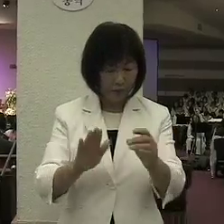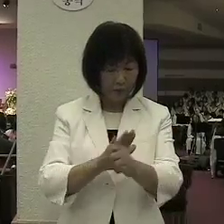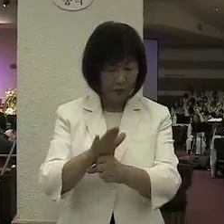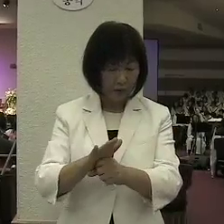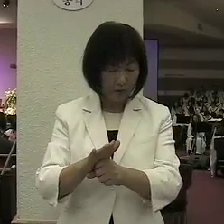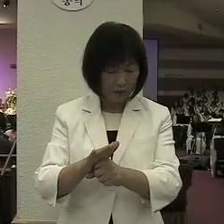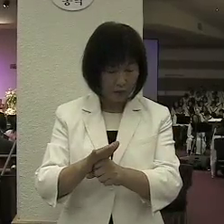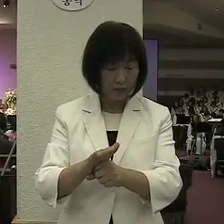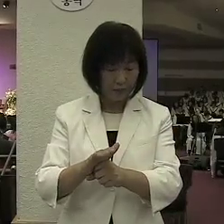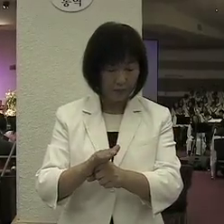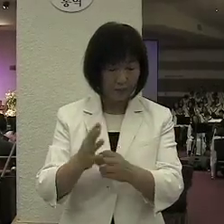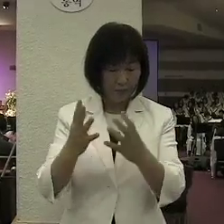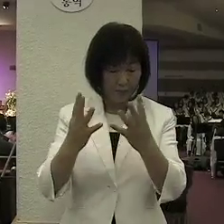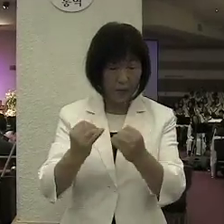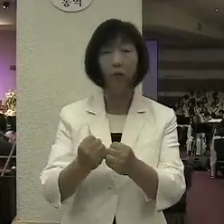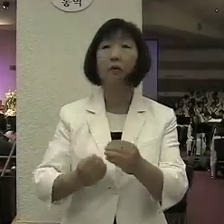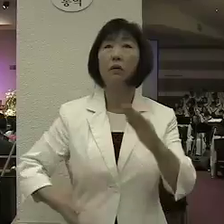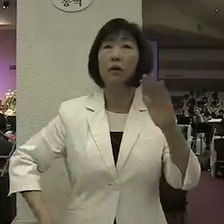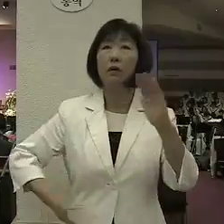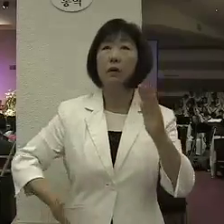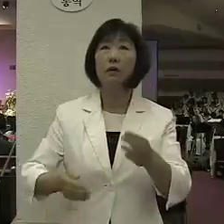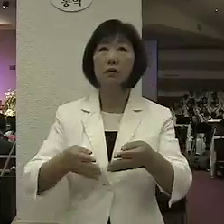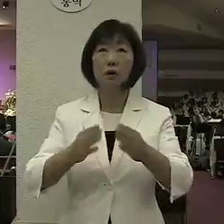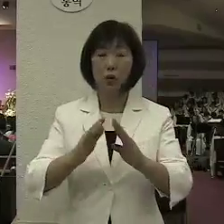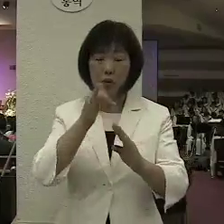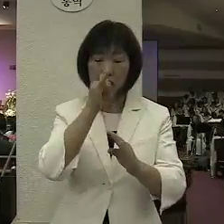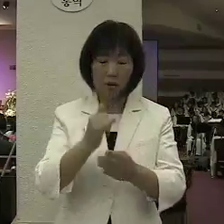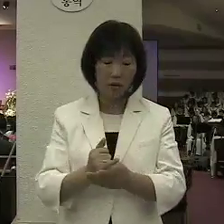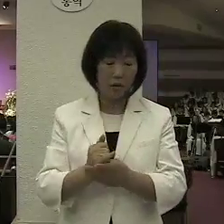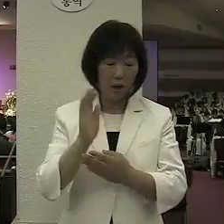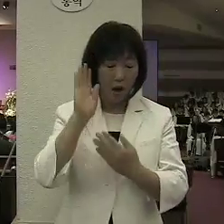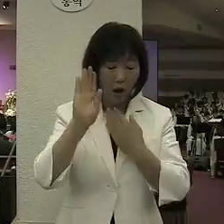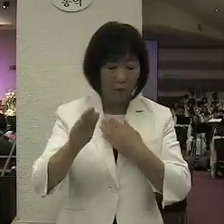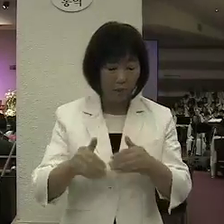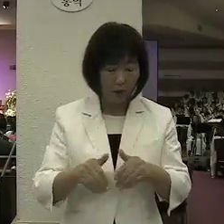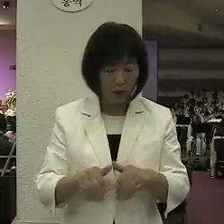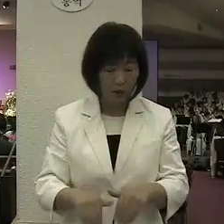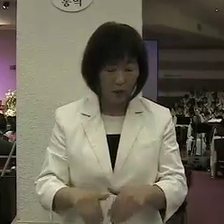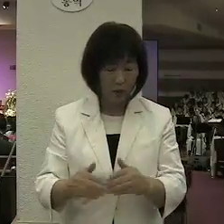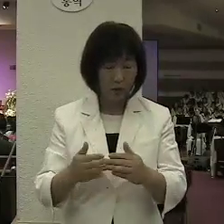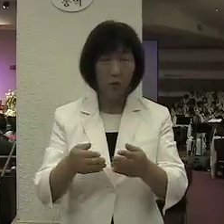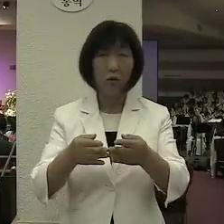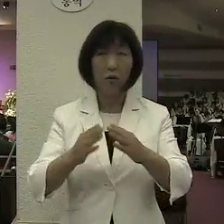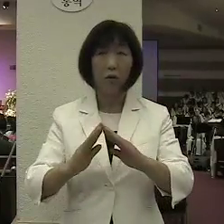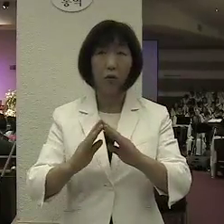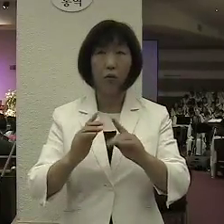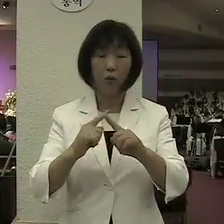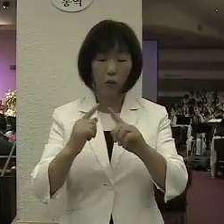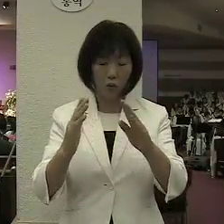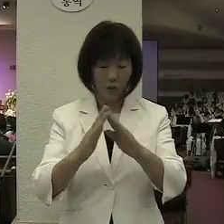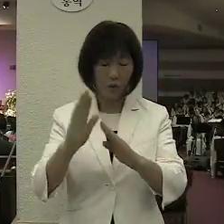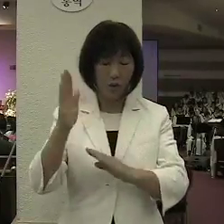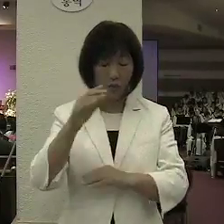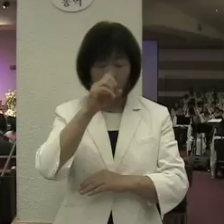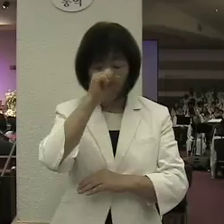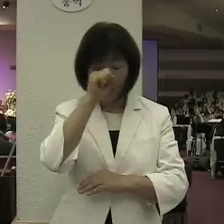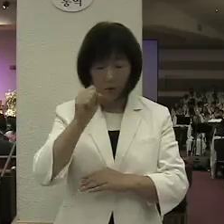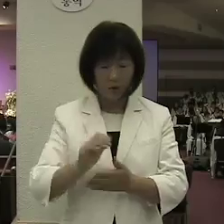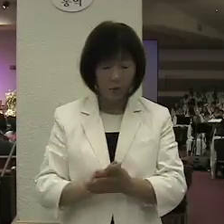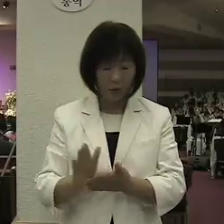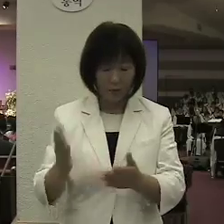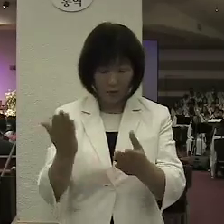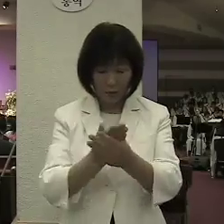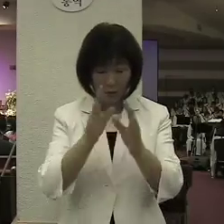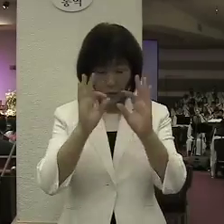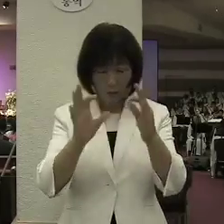사랑을 보시고 많은 학생들을 세워줄 수 있는 또 미래 일꾼들을 세우는 그러한 우리 교회가 됐으면 좋겠습니다. 오늘 주간에